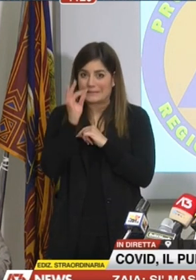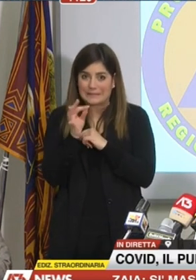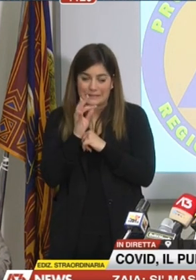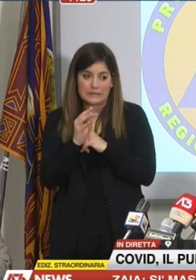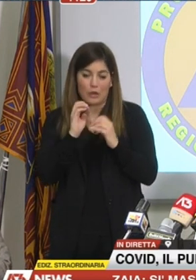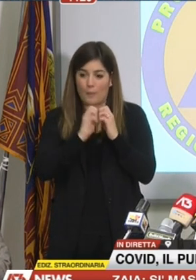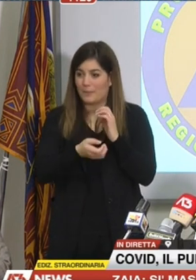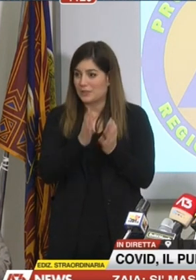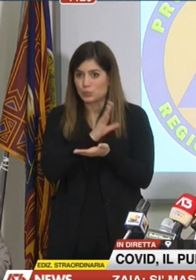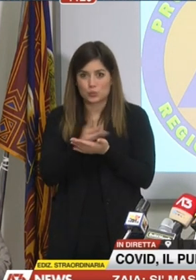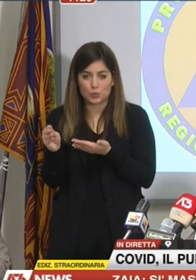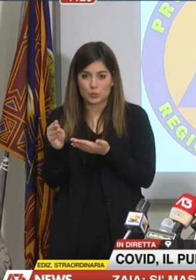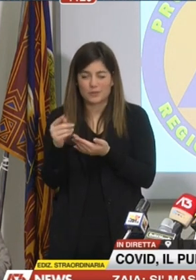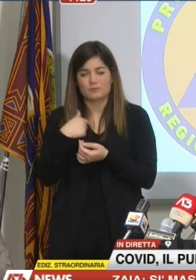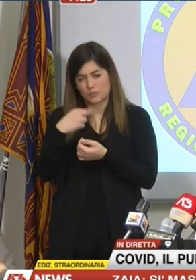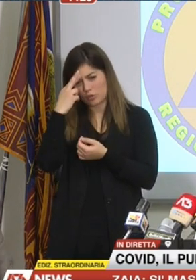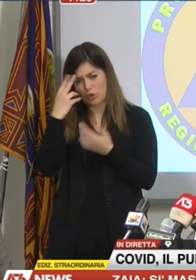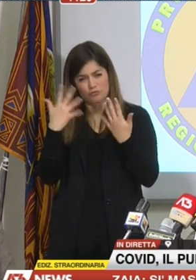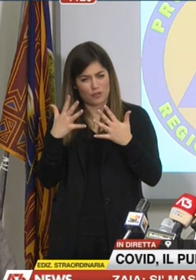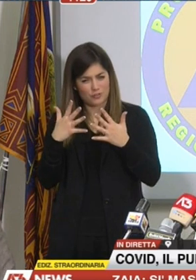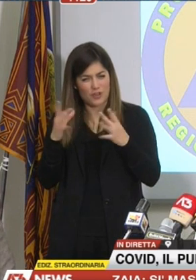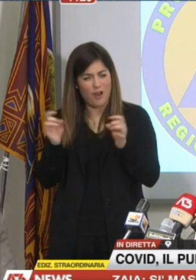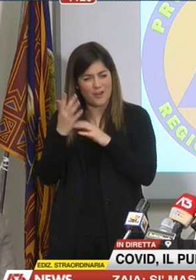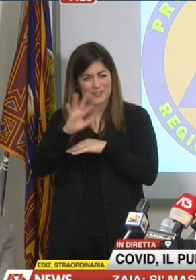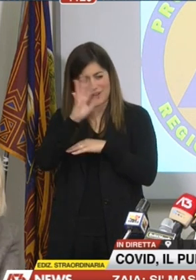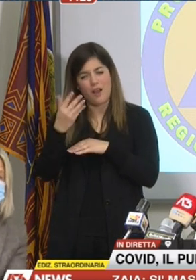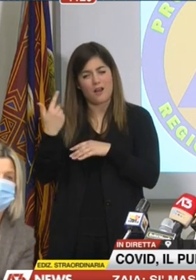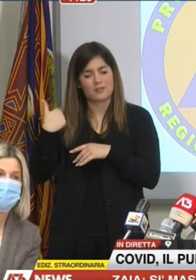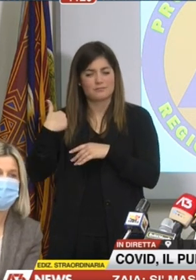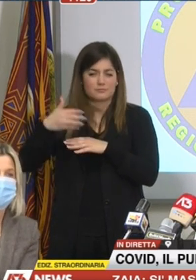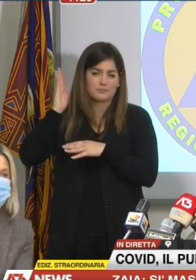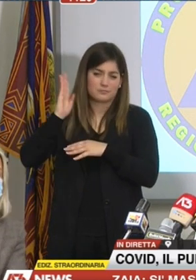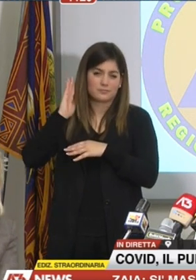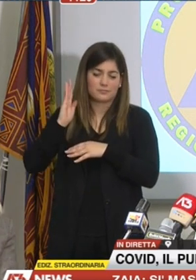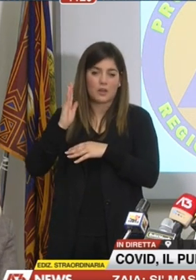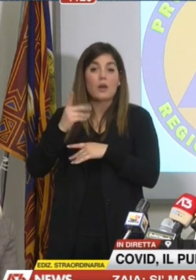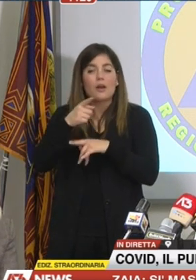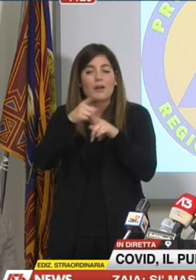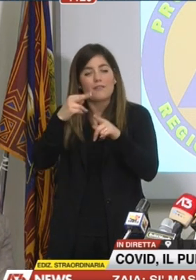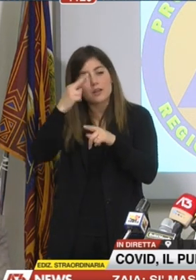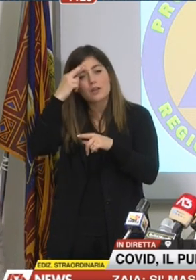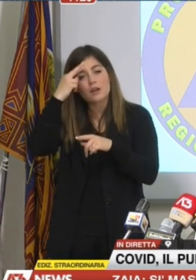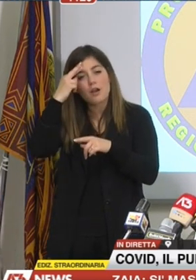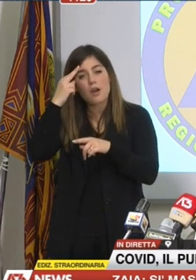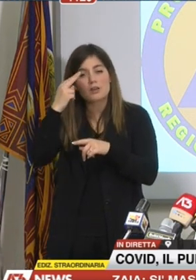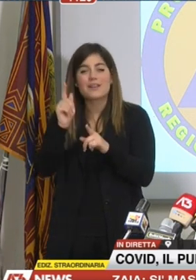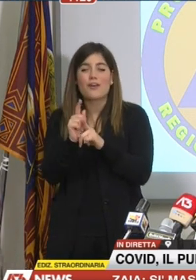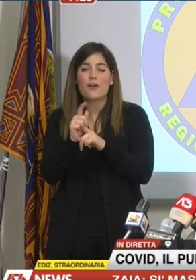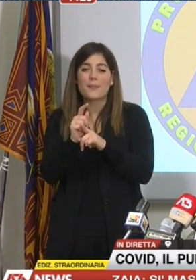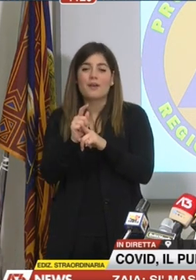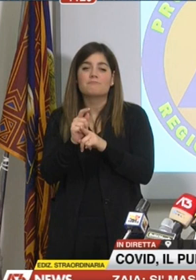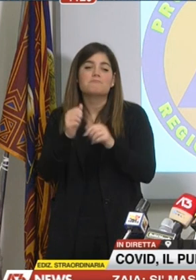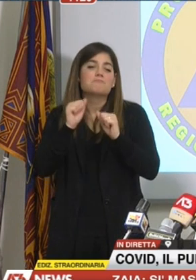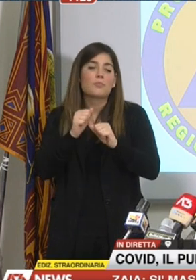l'ho ricordato anche in altre occasioni, no? Pensate che una volta l'iniezione, una volta chi la faceva? Adesso ci saranno tutte le categorie che